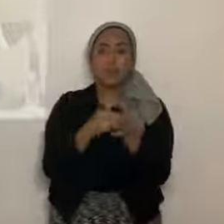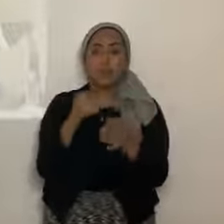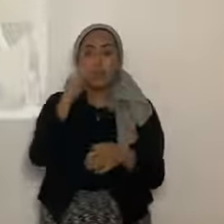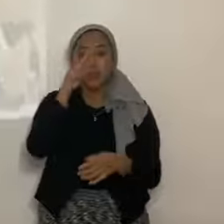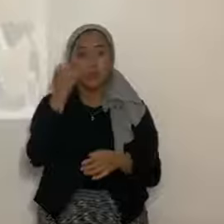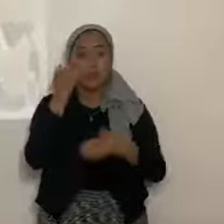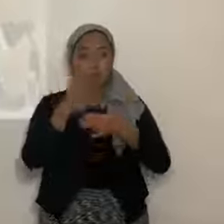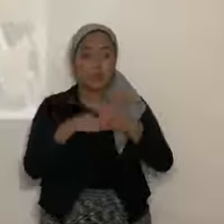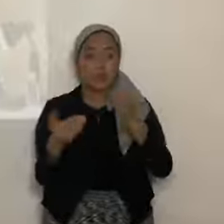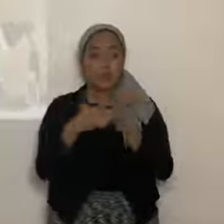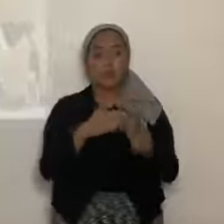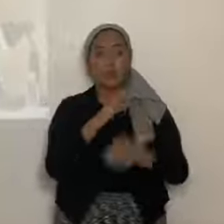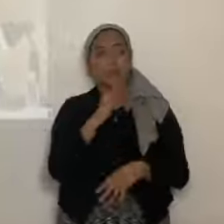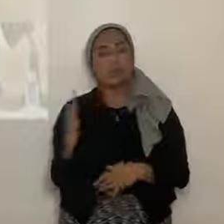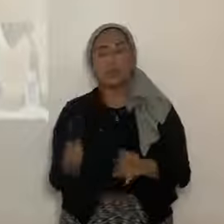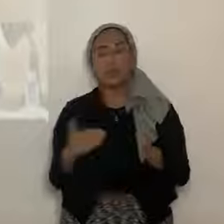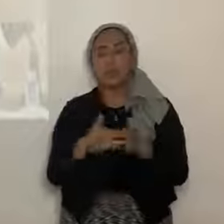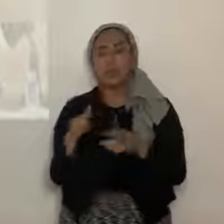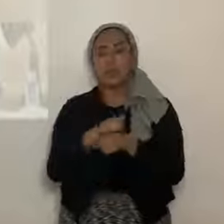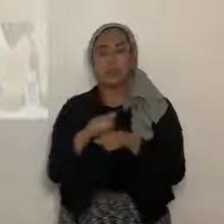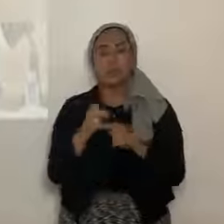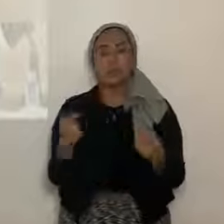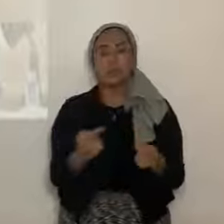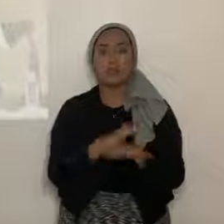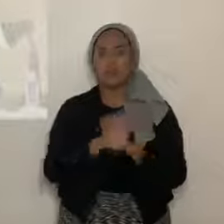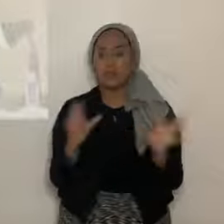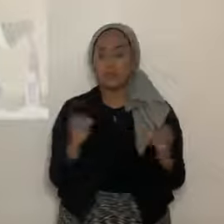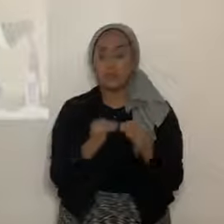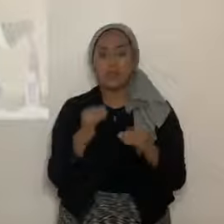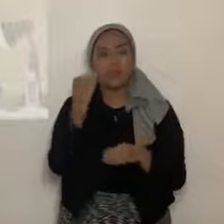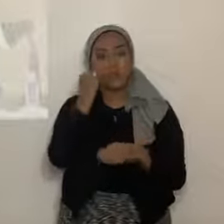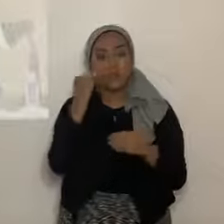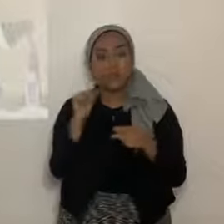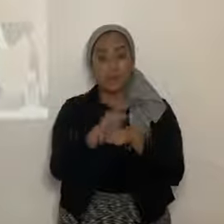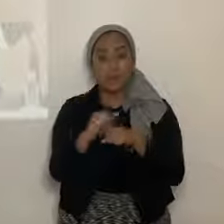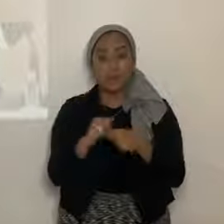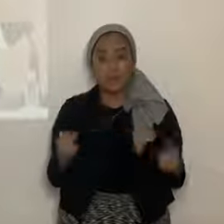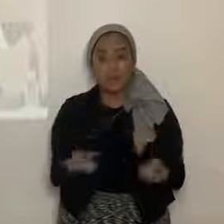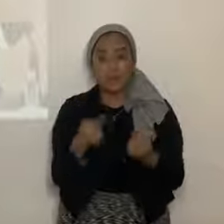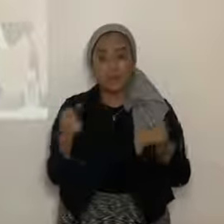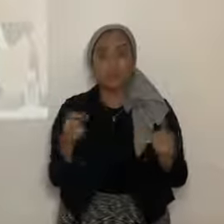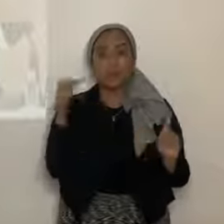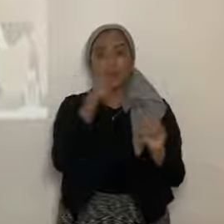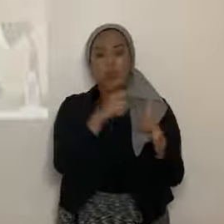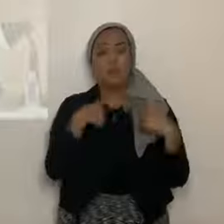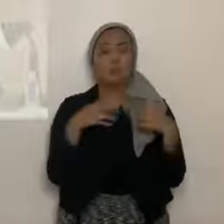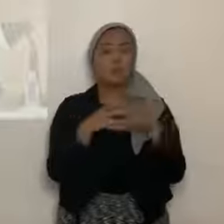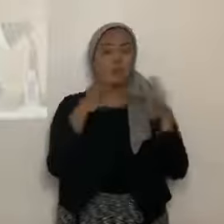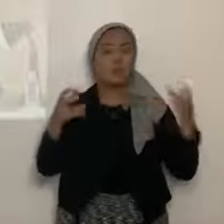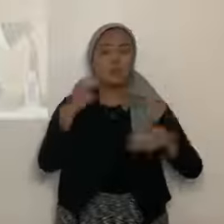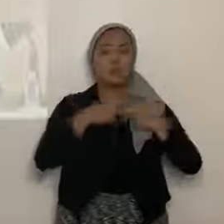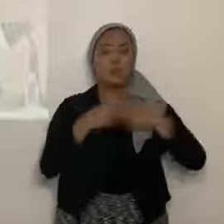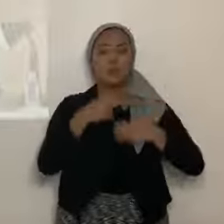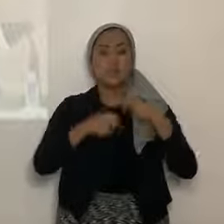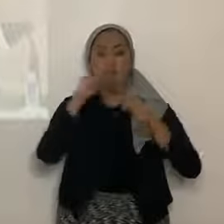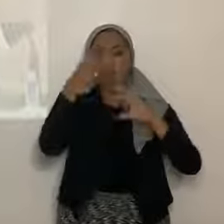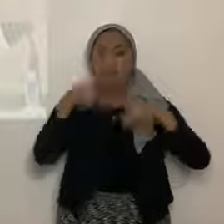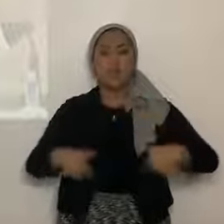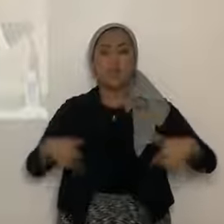nacido de nuevo no practica el pecado, pero el que practica el pecado, ese tiene muchos problemas de salud. Romanos